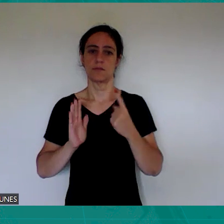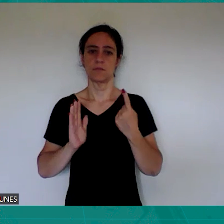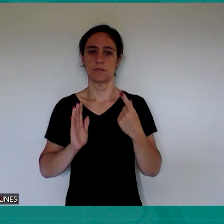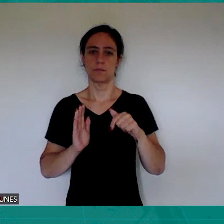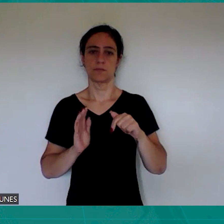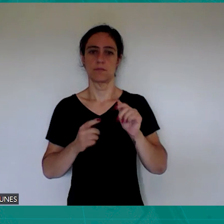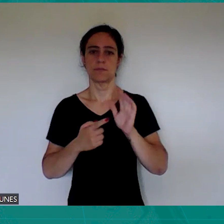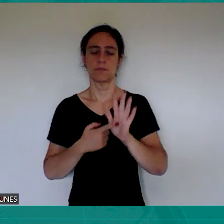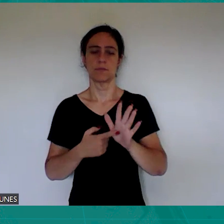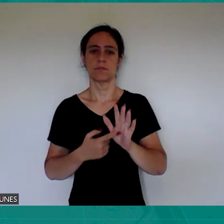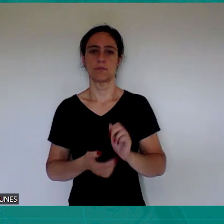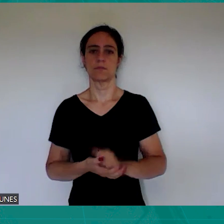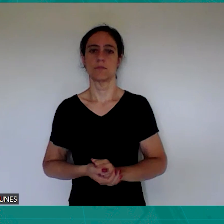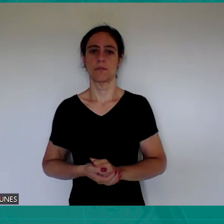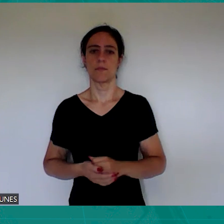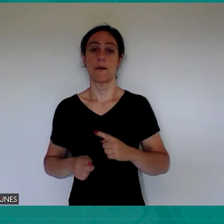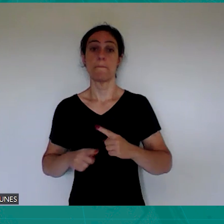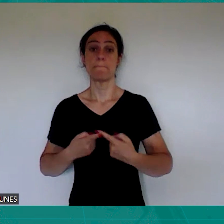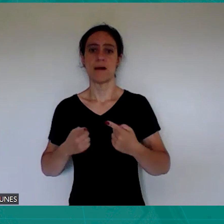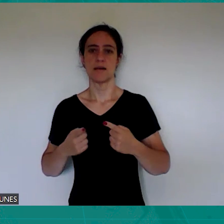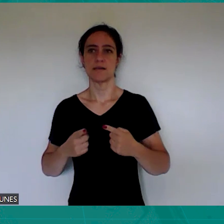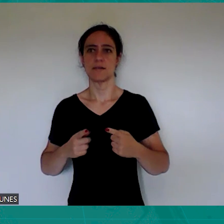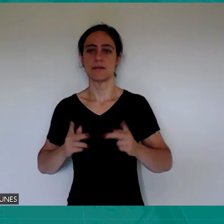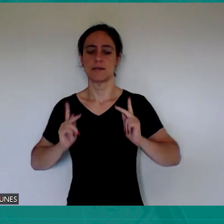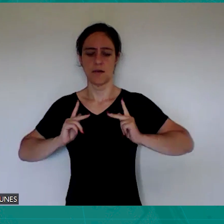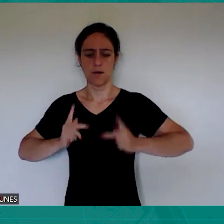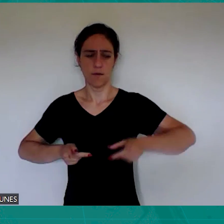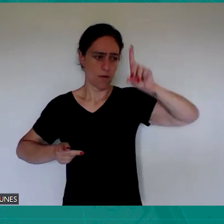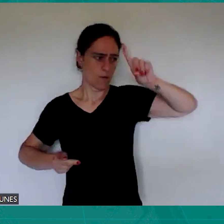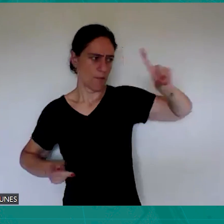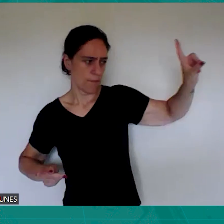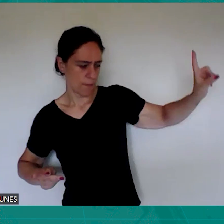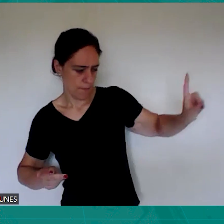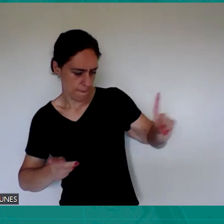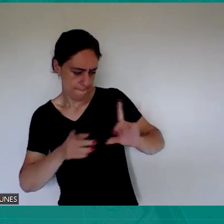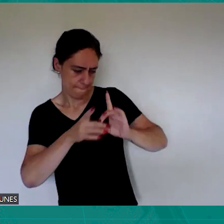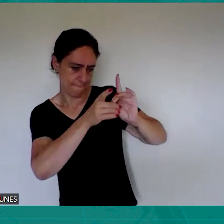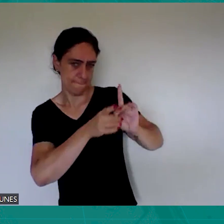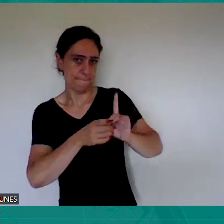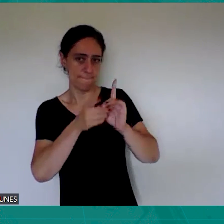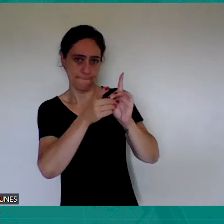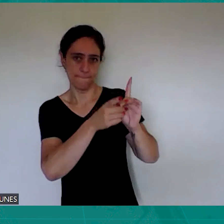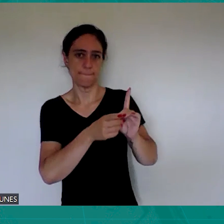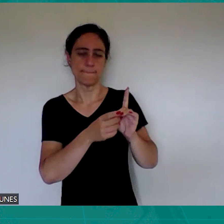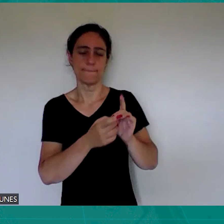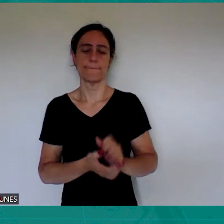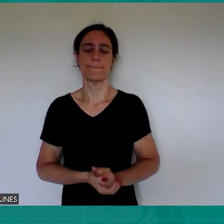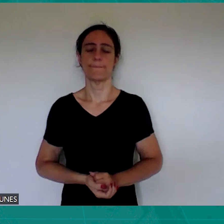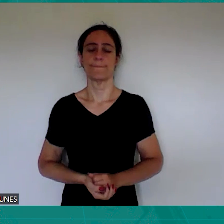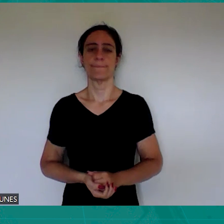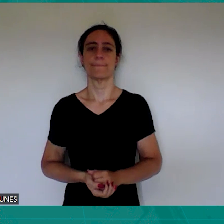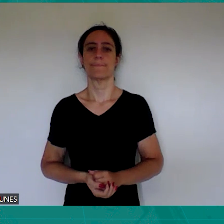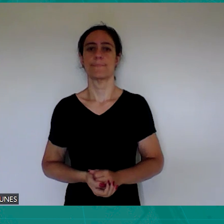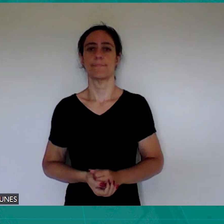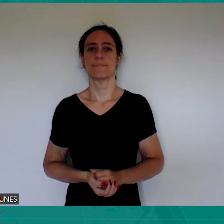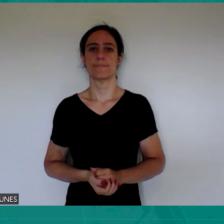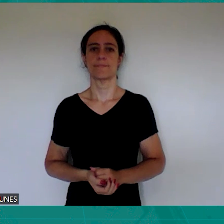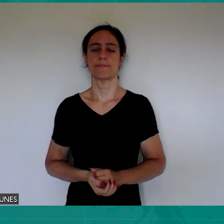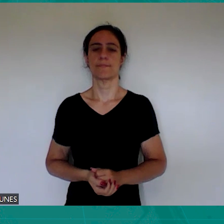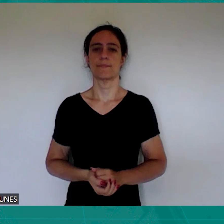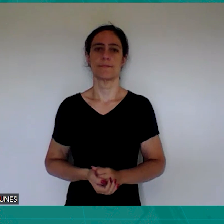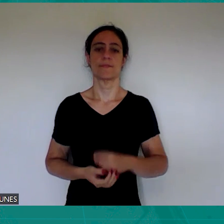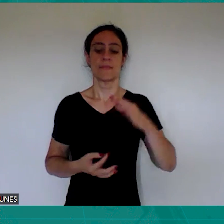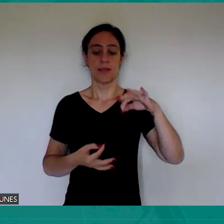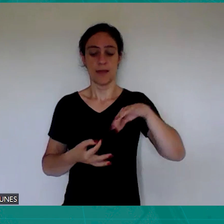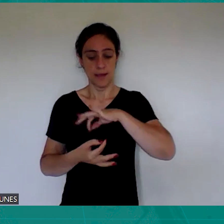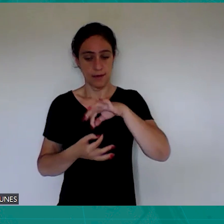que se une ao Senhor é um espírito com Ele. Irmãos, que que tenho